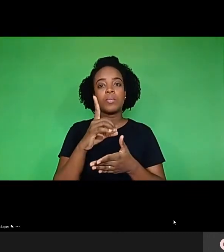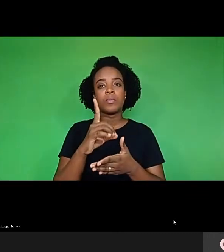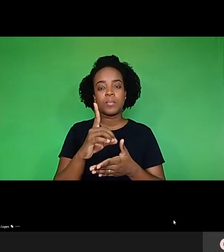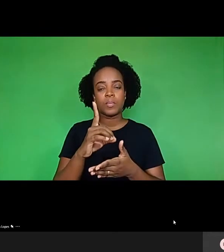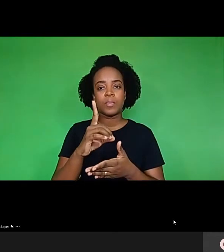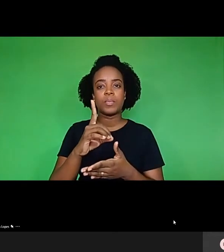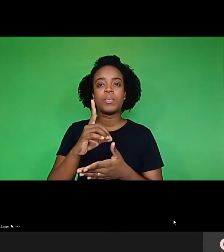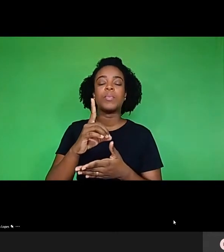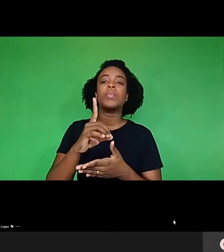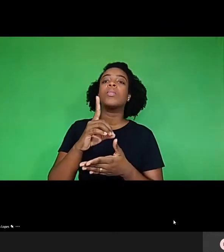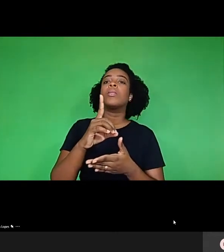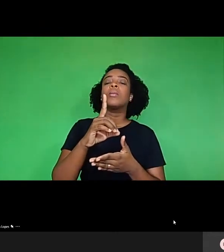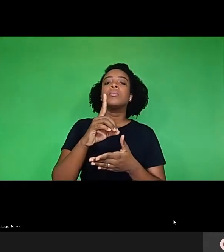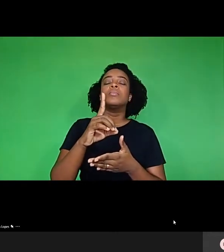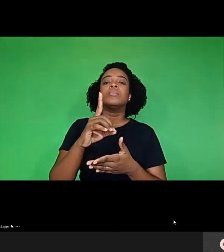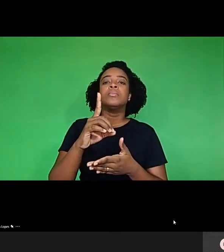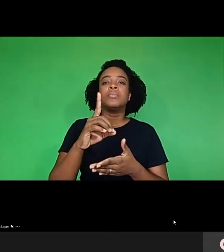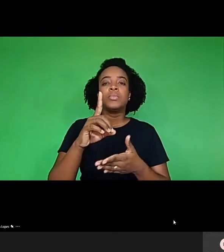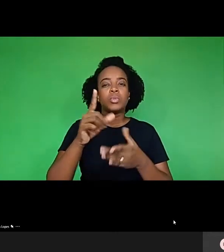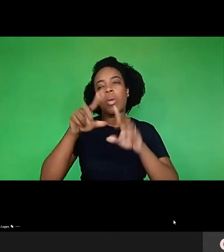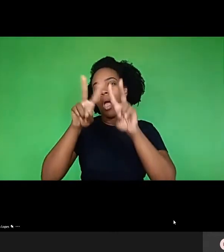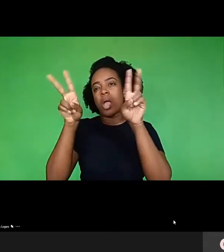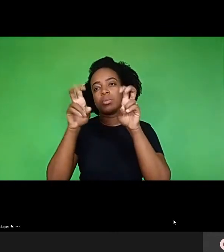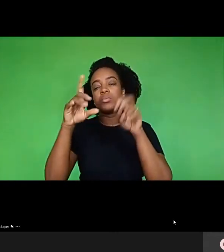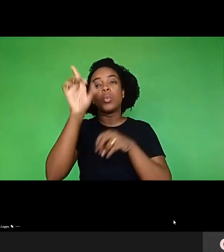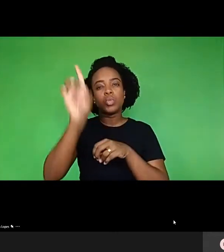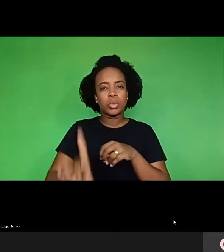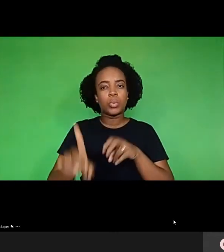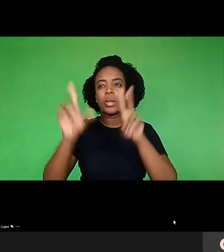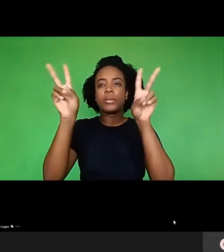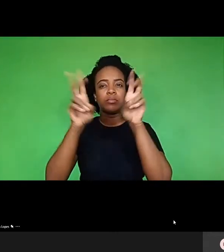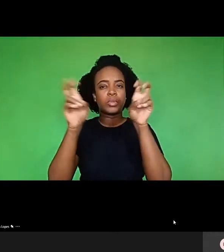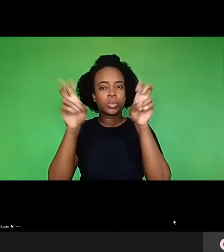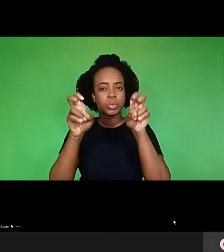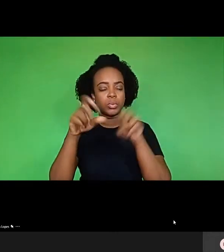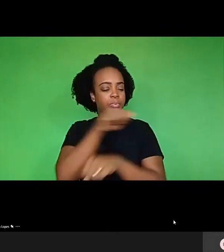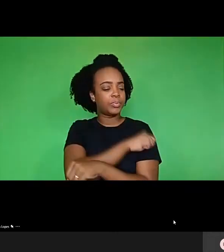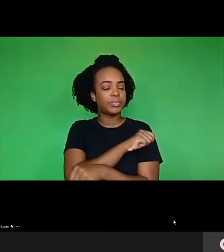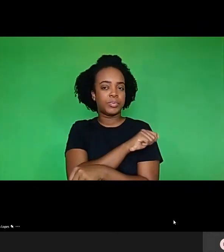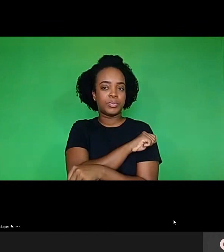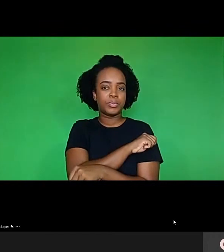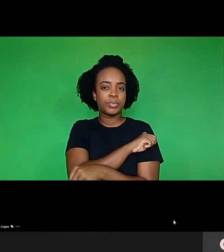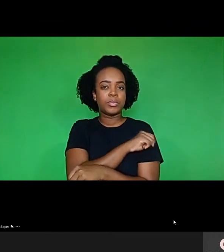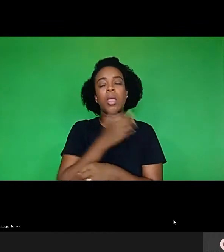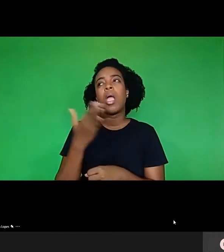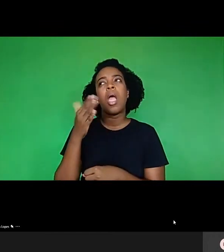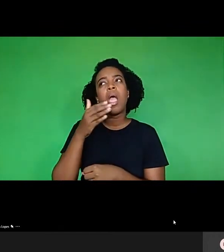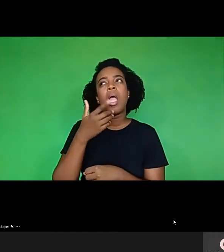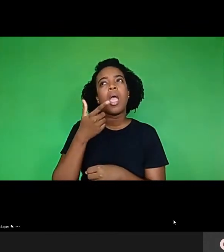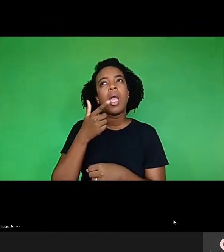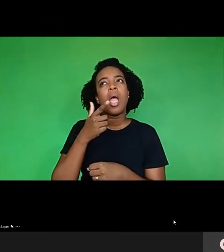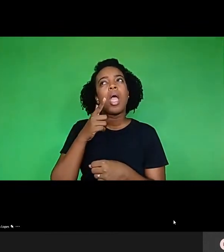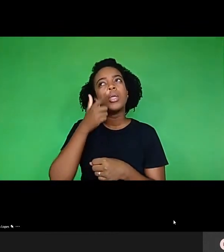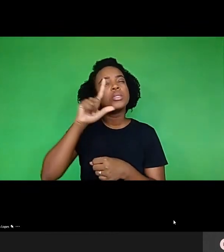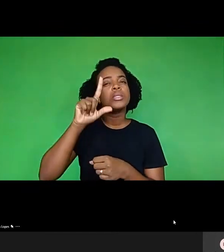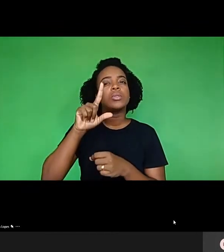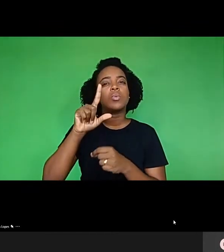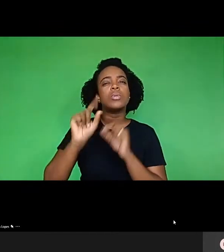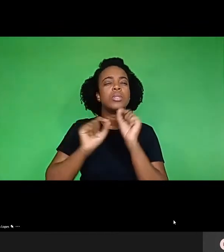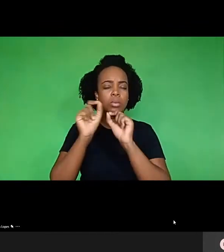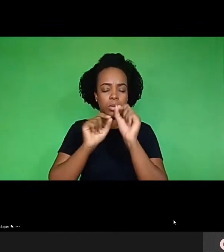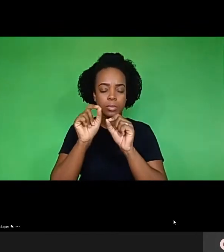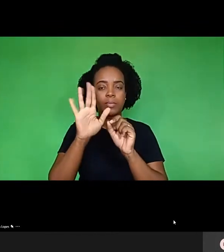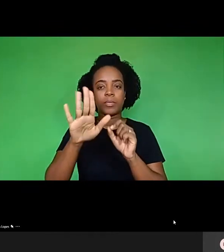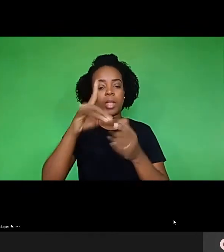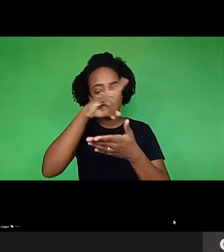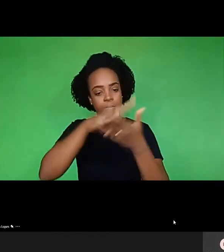Estudantis, optou-se por fazer a inscrição por meio de um questionário do Opina, ou seja,